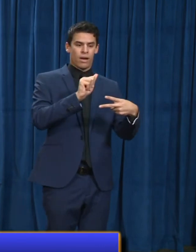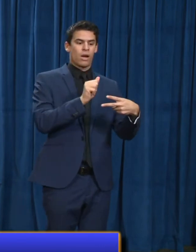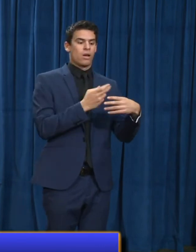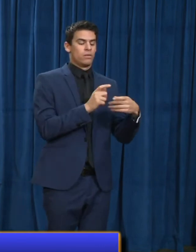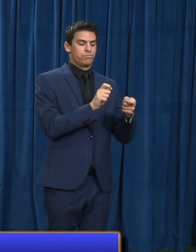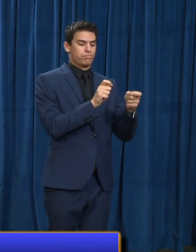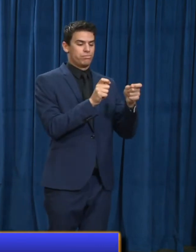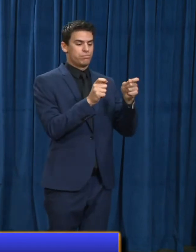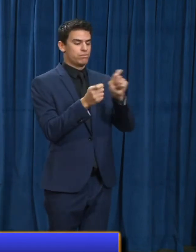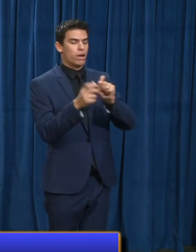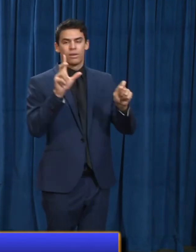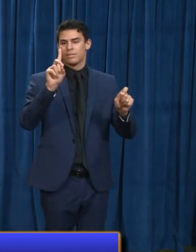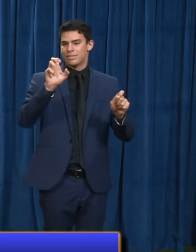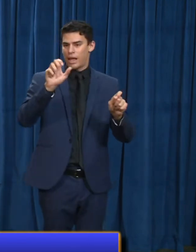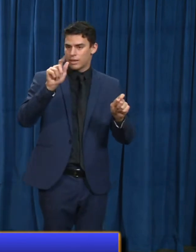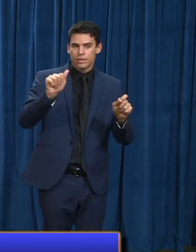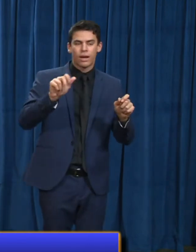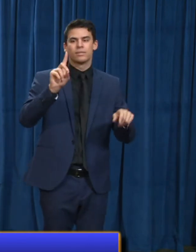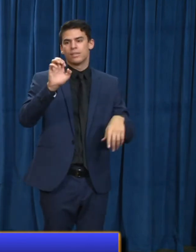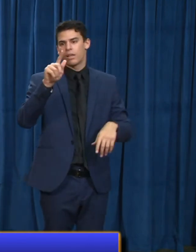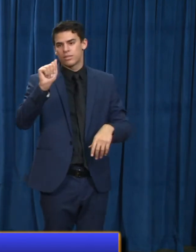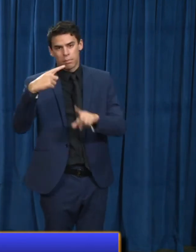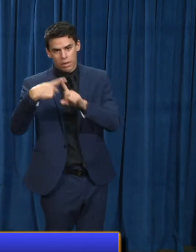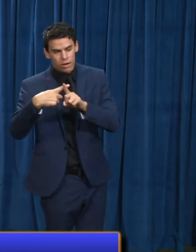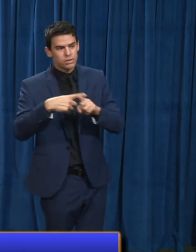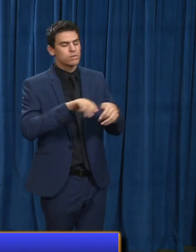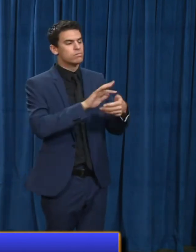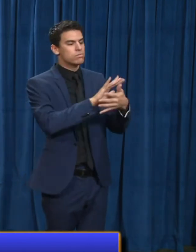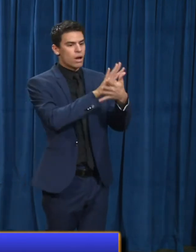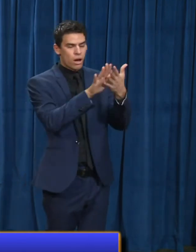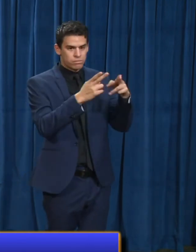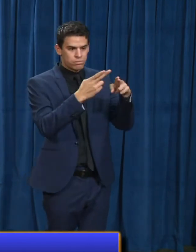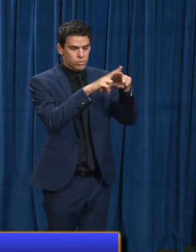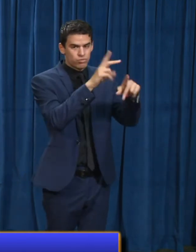Delta and Delta Plus. With Omicron, as we reported,